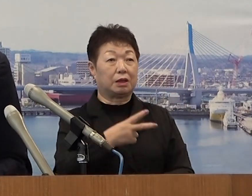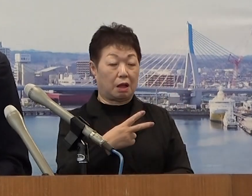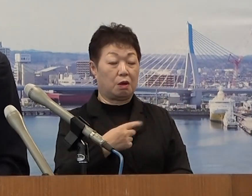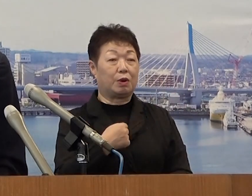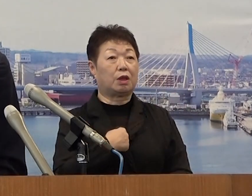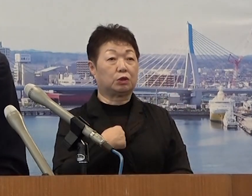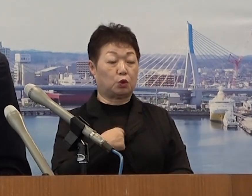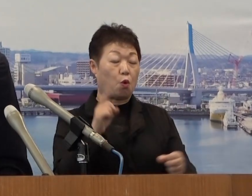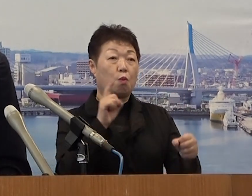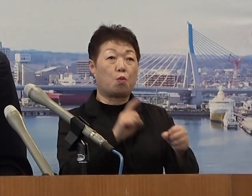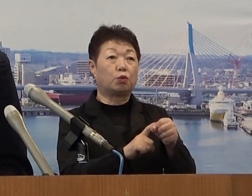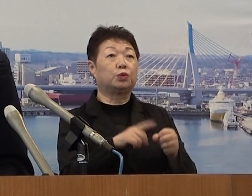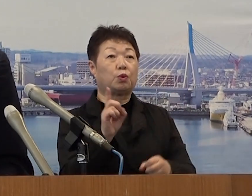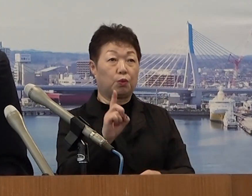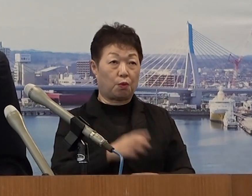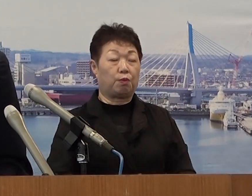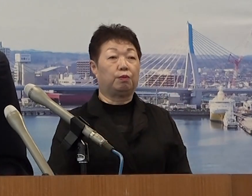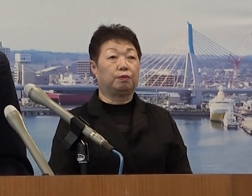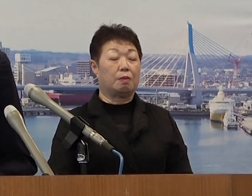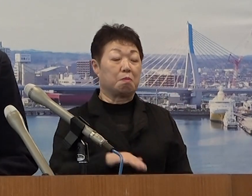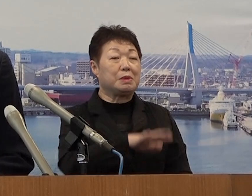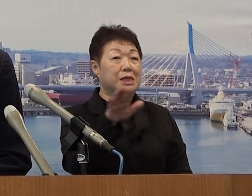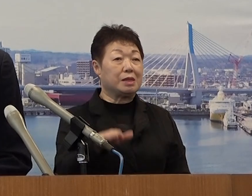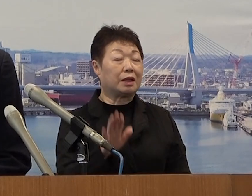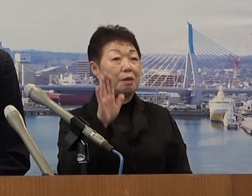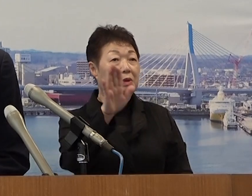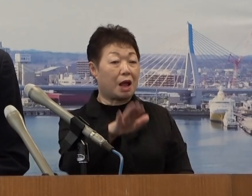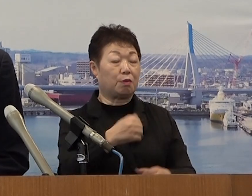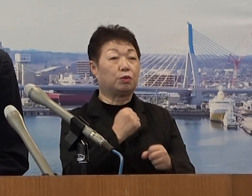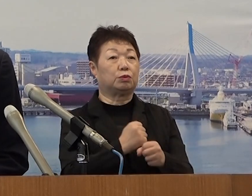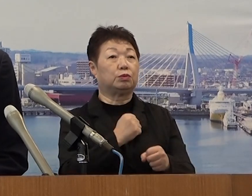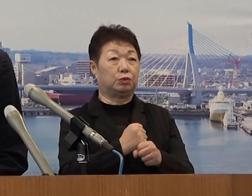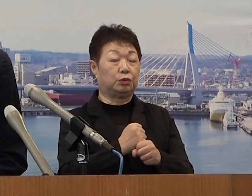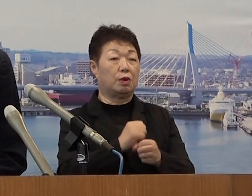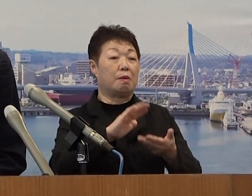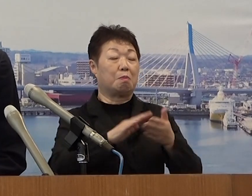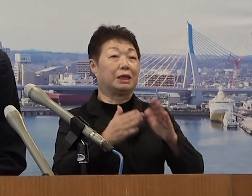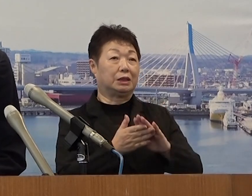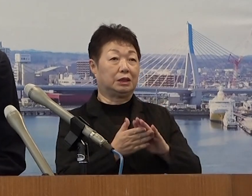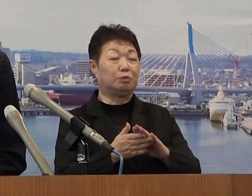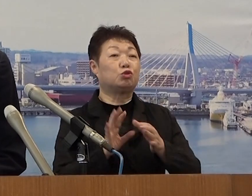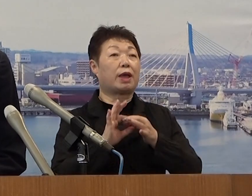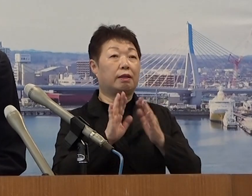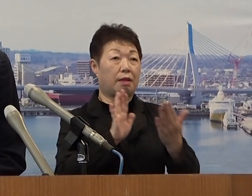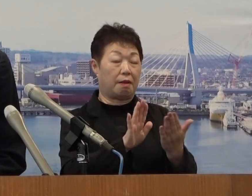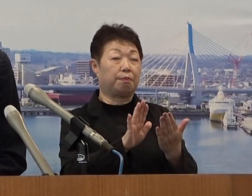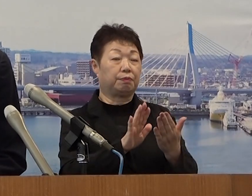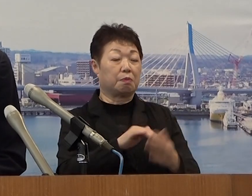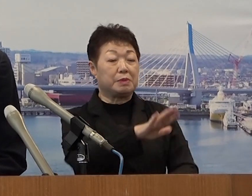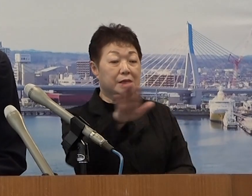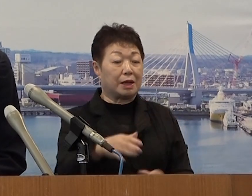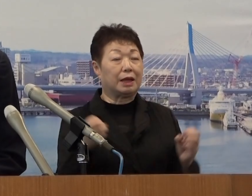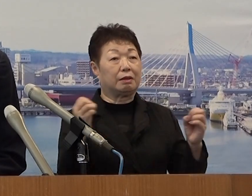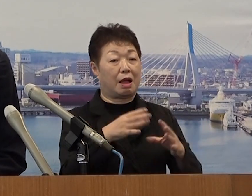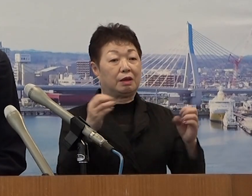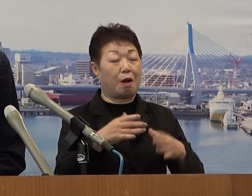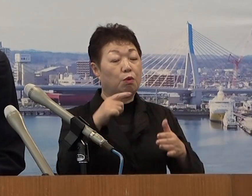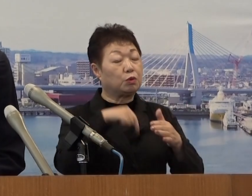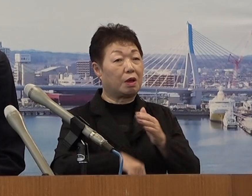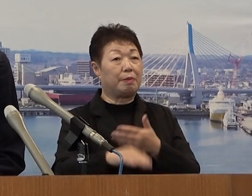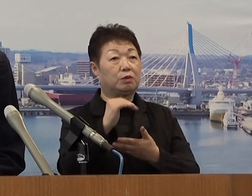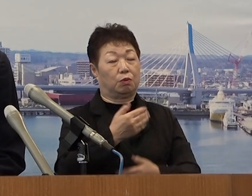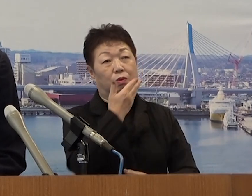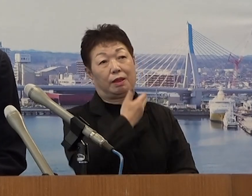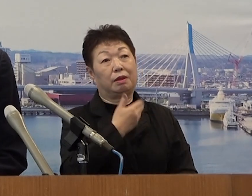の目標でございますみんなで未来を育てる街に向けてみんなで対話を深めることが重要であ